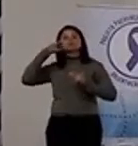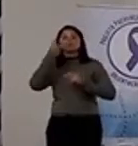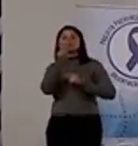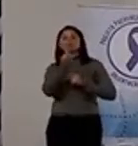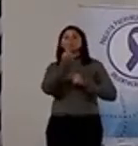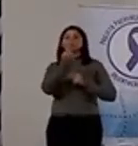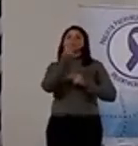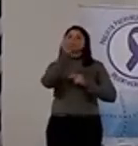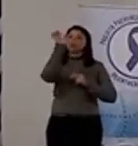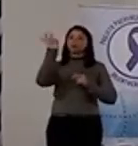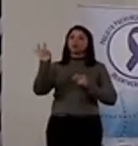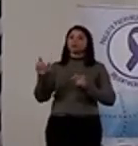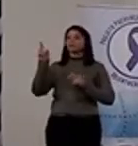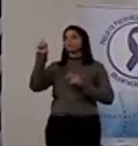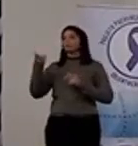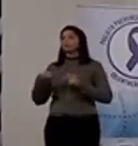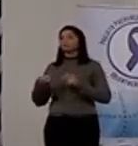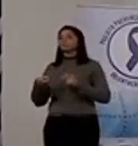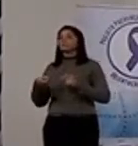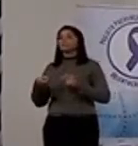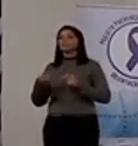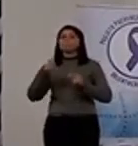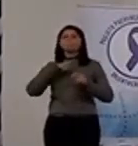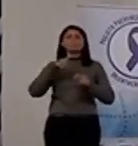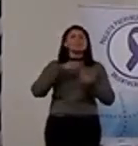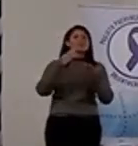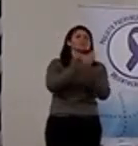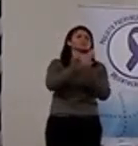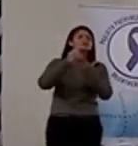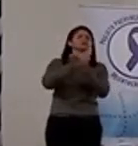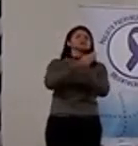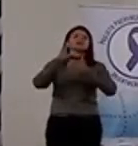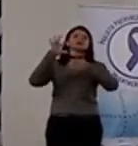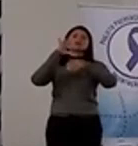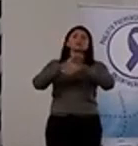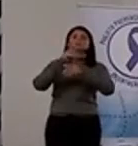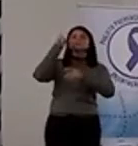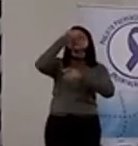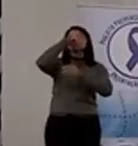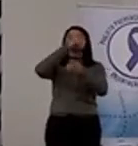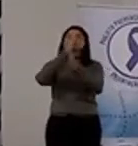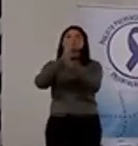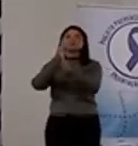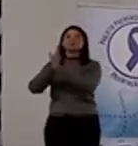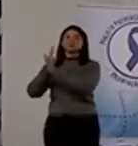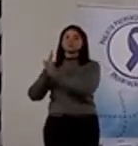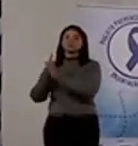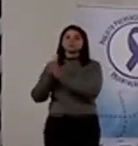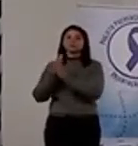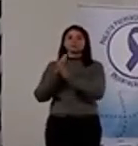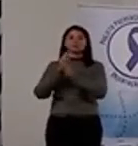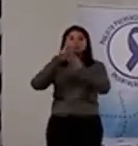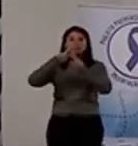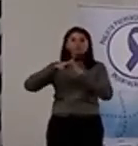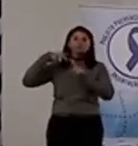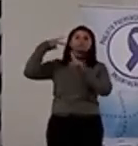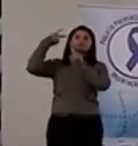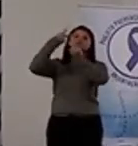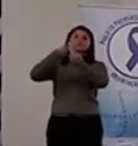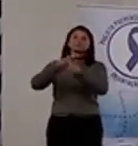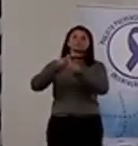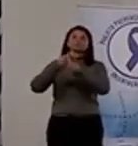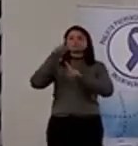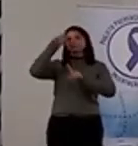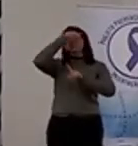você vê assim que existe a doença rara, existe a doença ultra rara. Então a doença, até